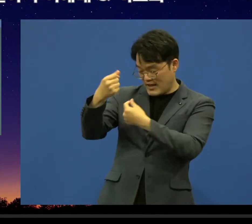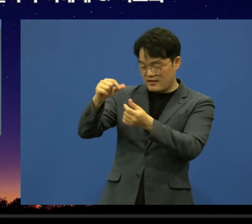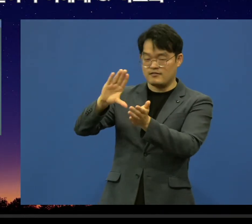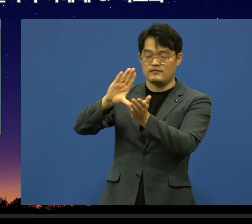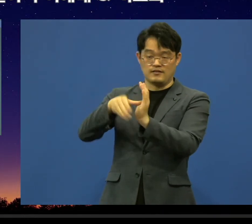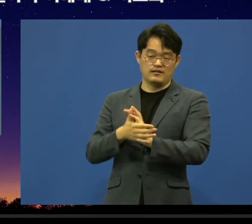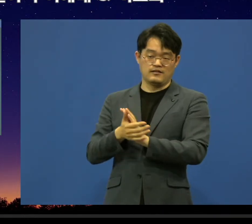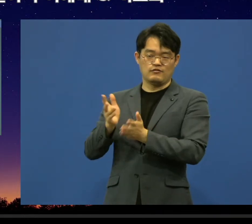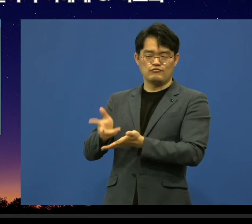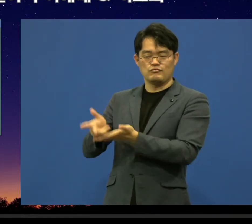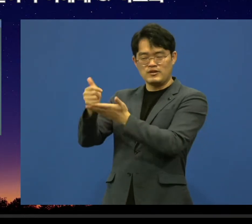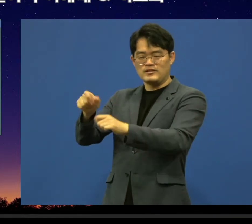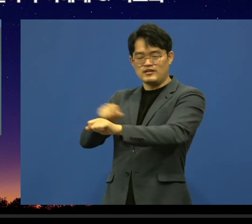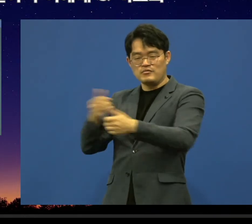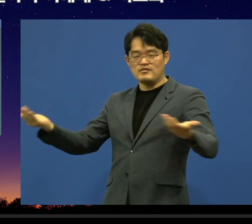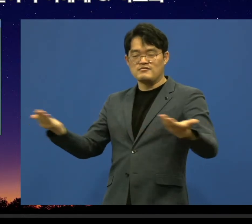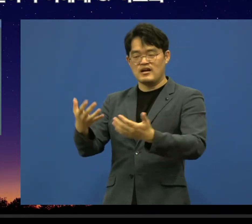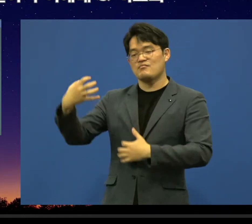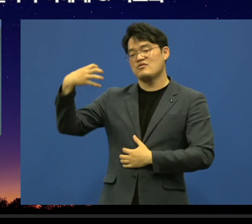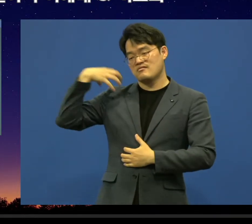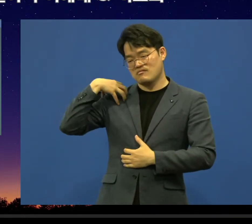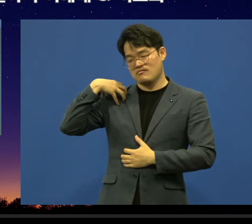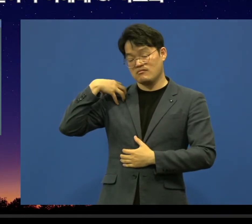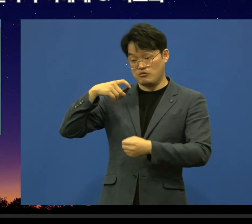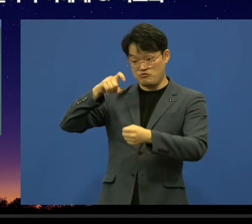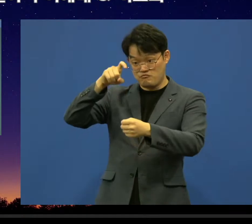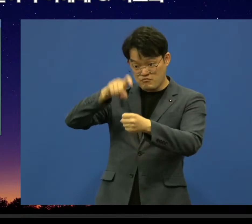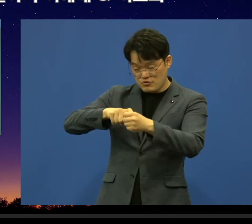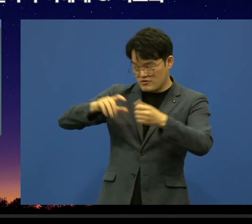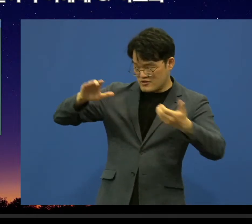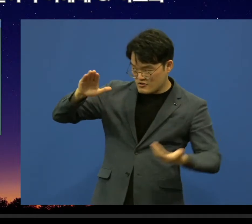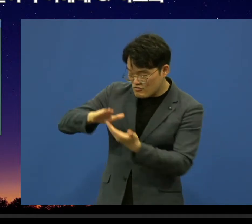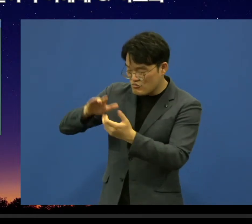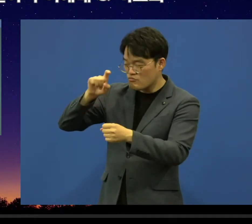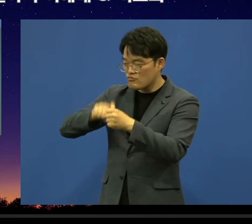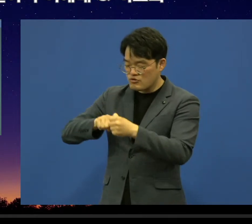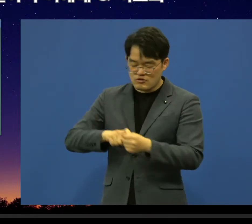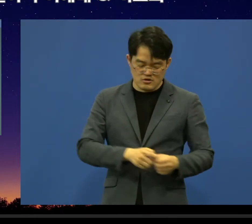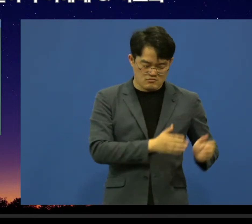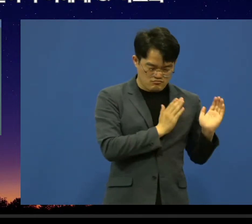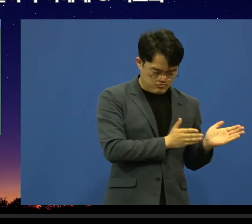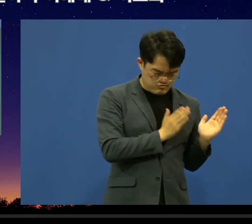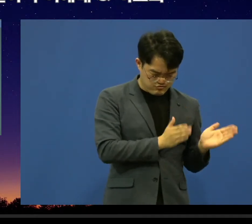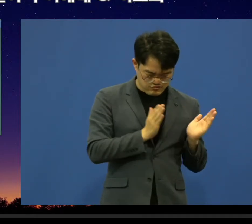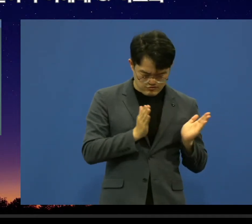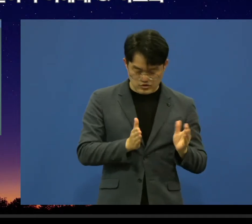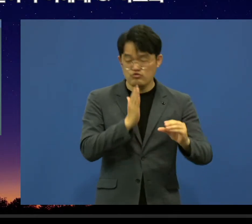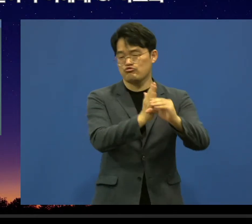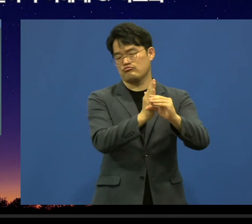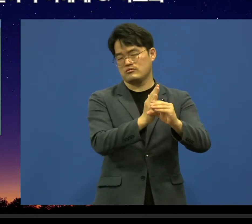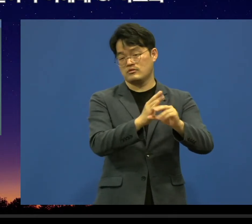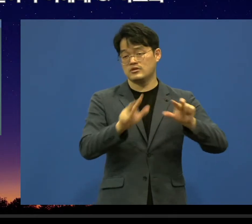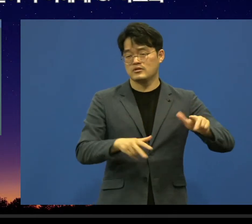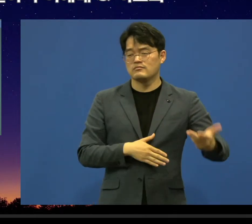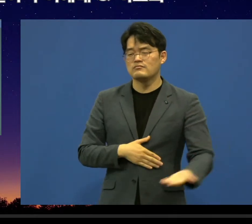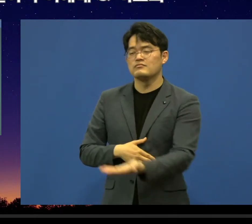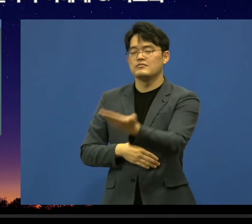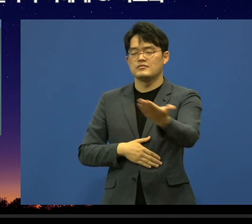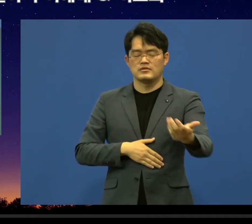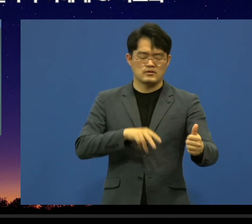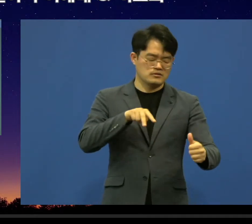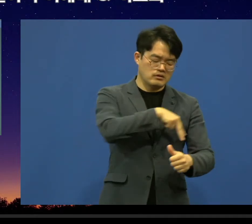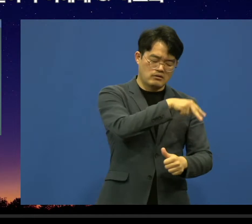특별한 사명을 위해 준비되고 있는 자로 살아가요. 지금의 현 주소가 어떠하든지 간에